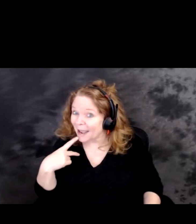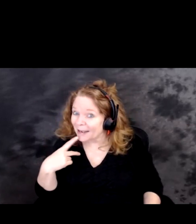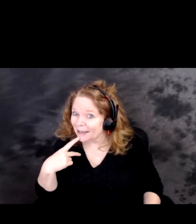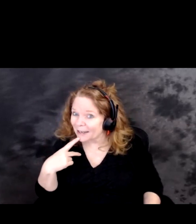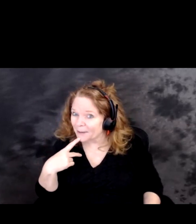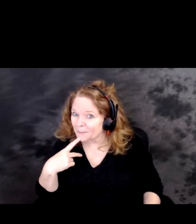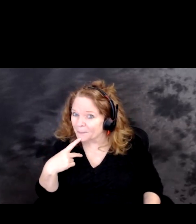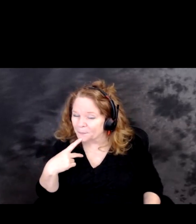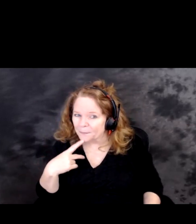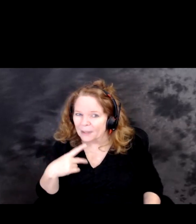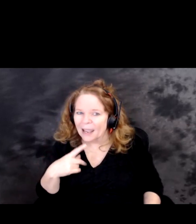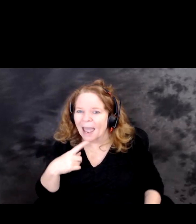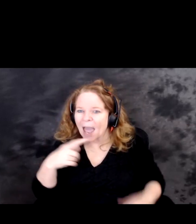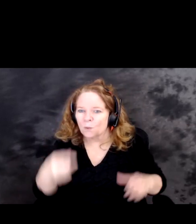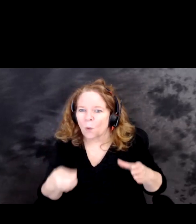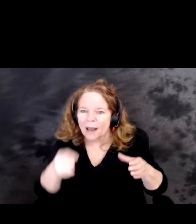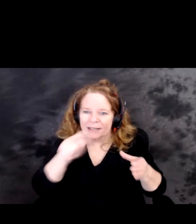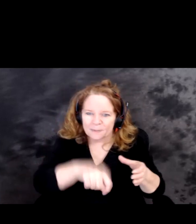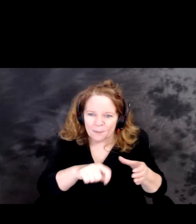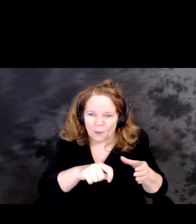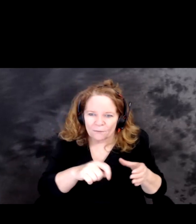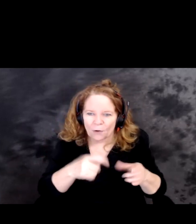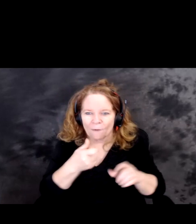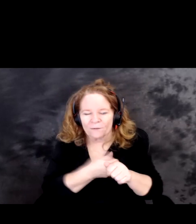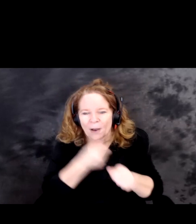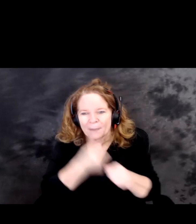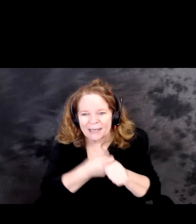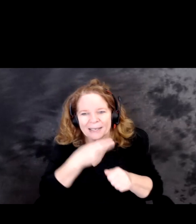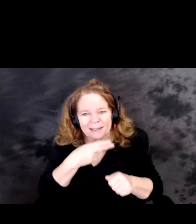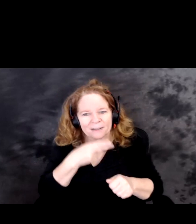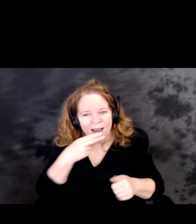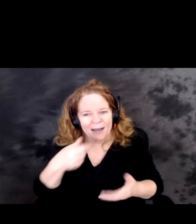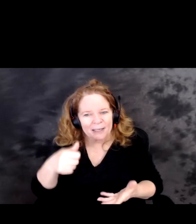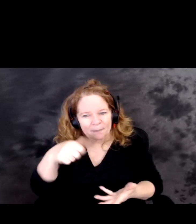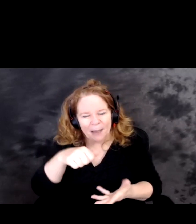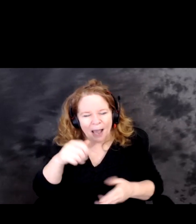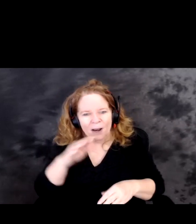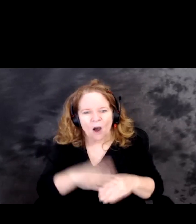como una malteada de arco iris, dijo la abejita.